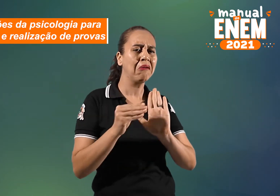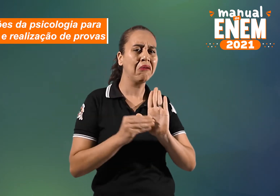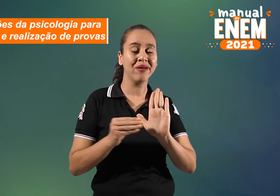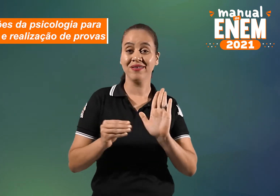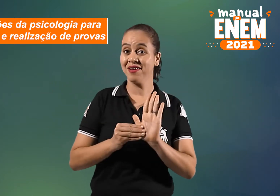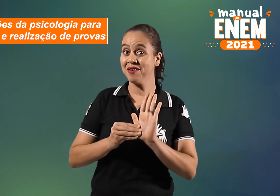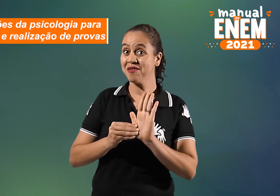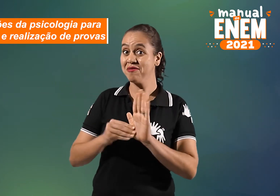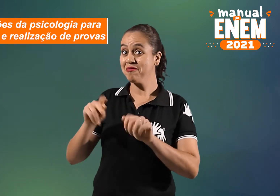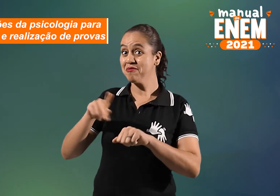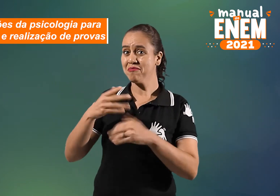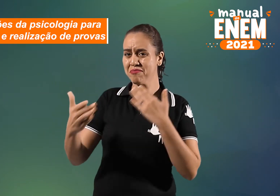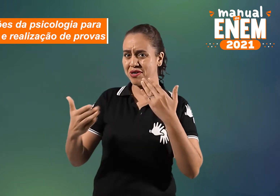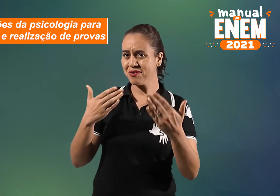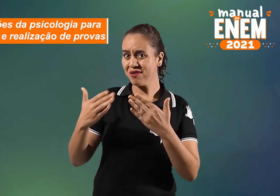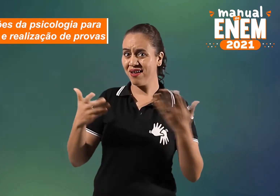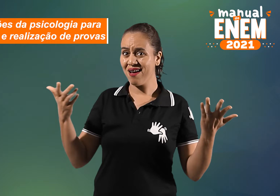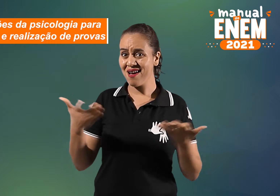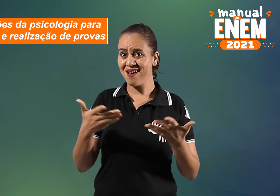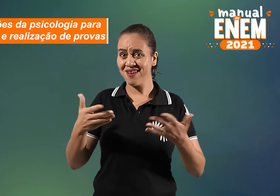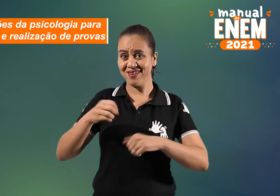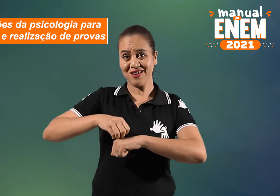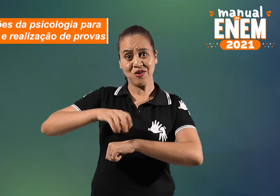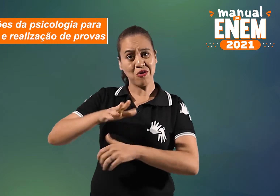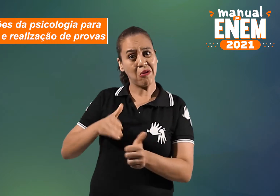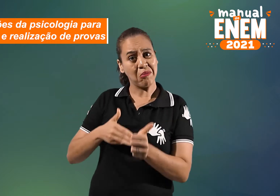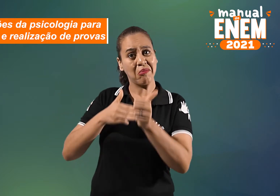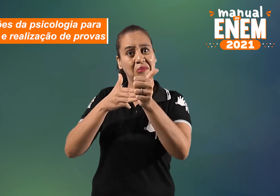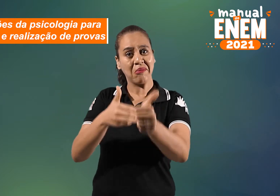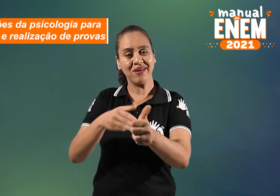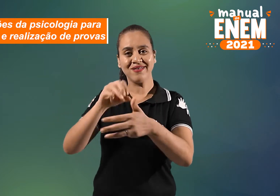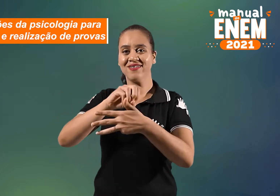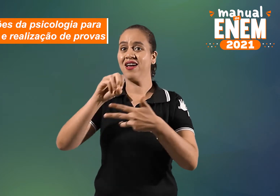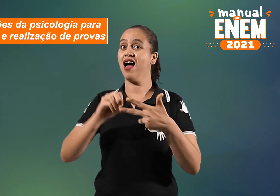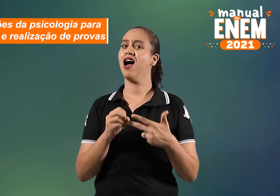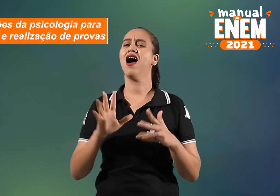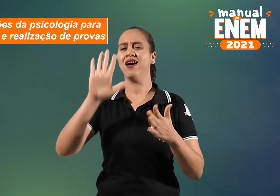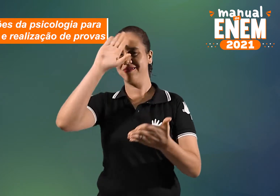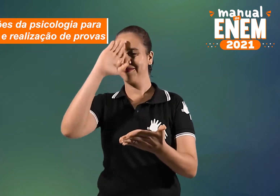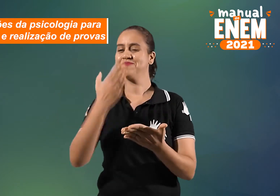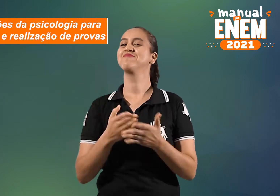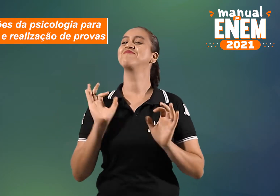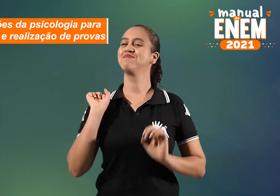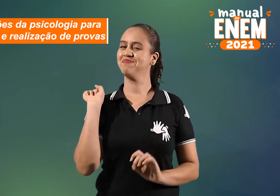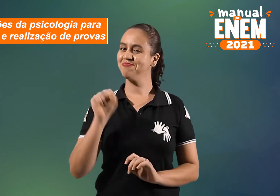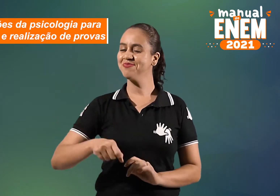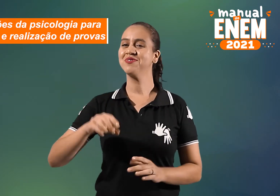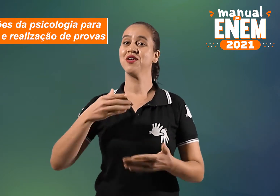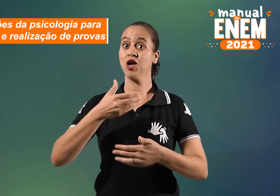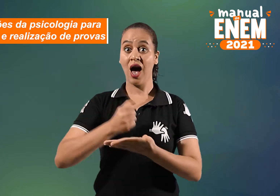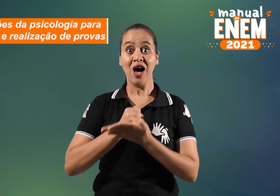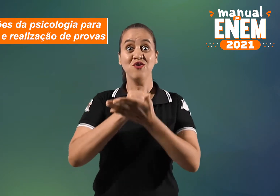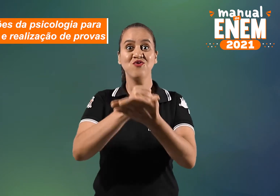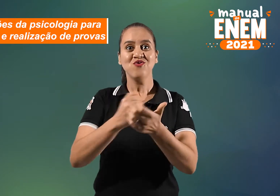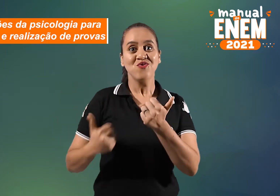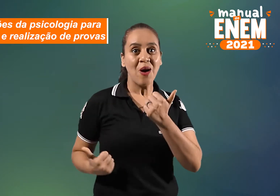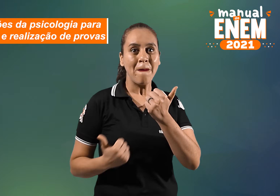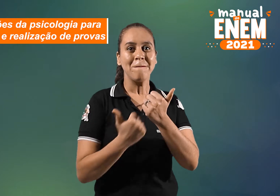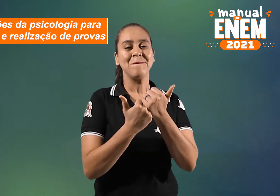psicologia faz em um manual sobre o Enem. Mas acreditamos que o conteúdo que abordaremos aqui vai sim auxiliar na sua preparação para atingir o seu